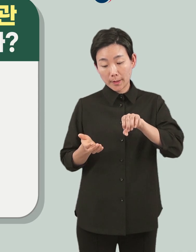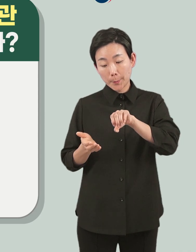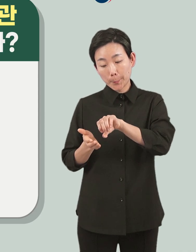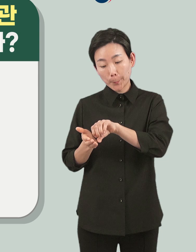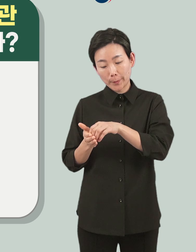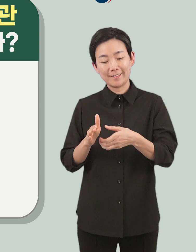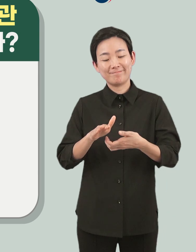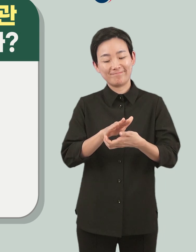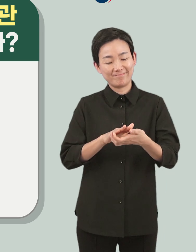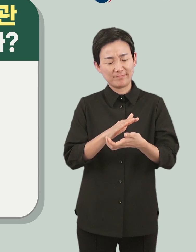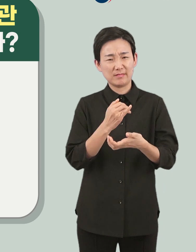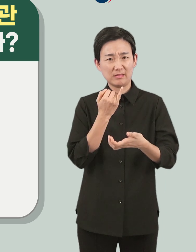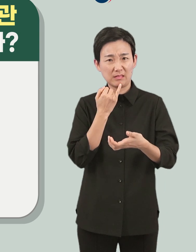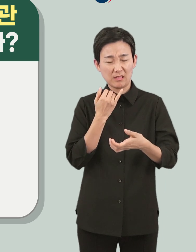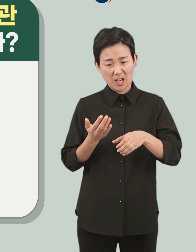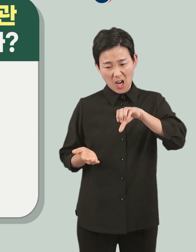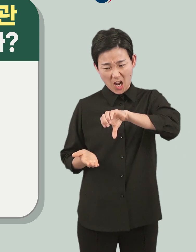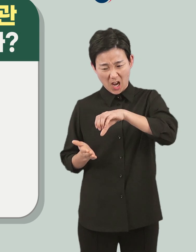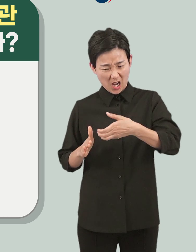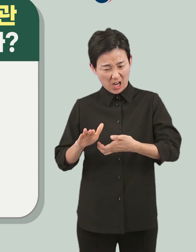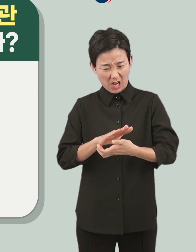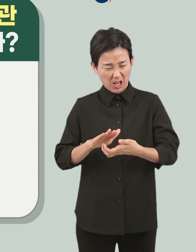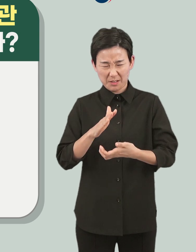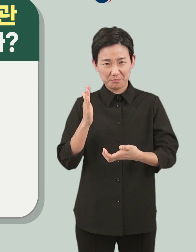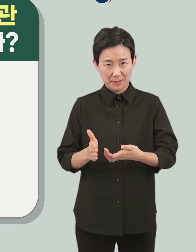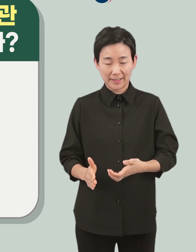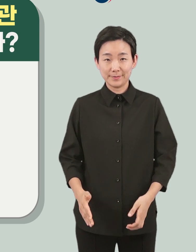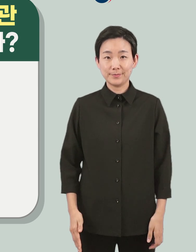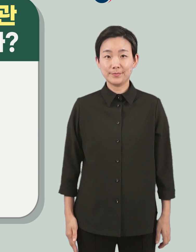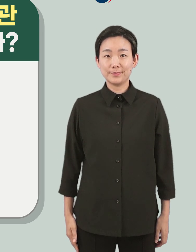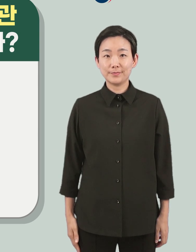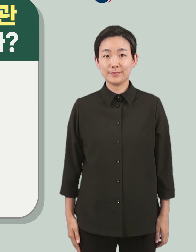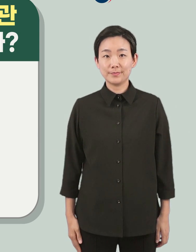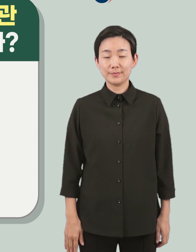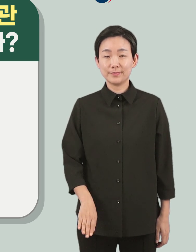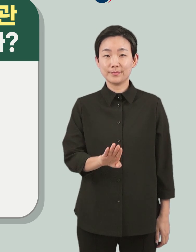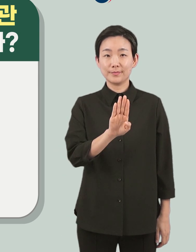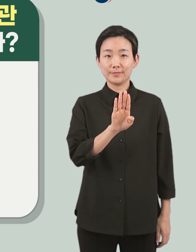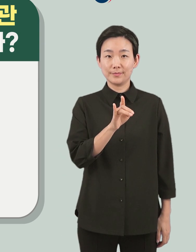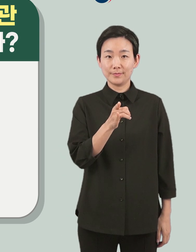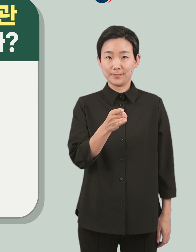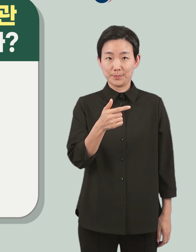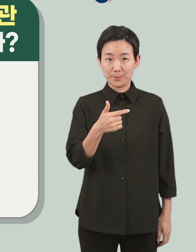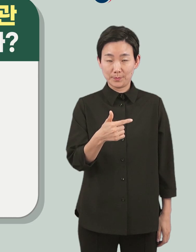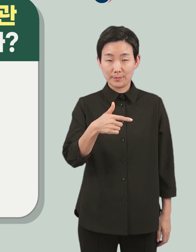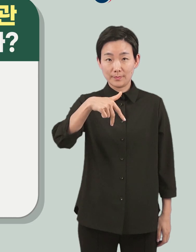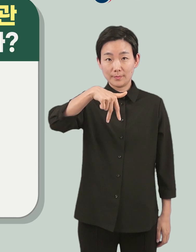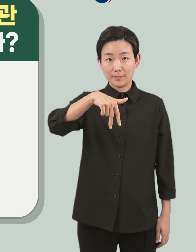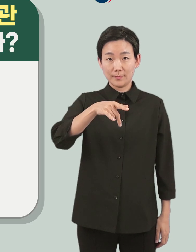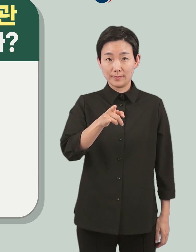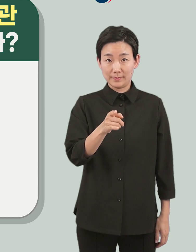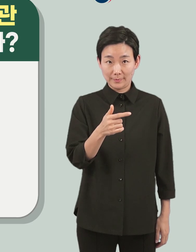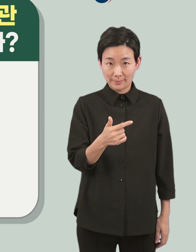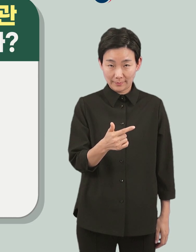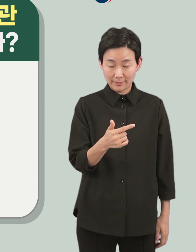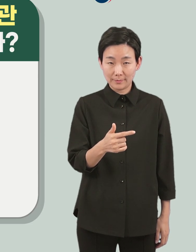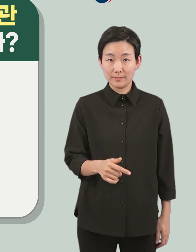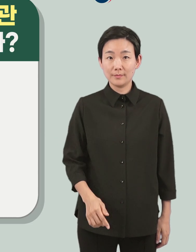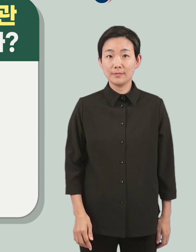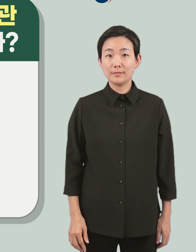합니다. 벤즉, 아세톤 등 부식성이 강한 유기물질은 측정기를 손상할 수 있으므로 사용하지 않습니다.